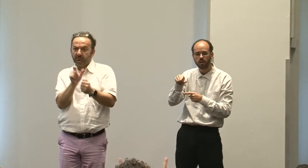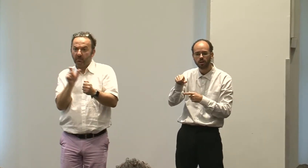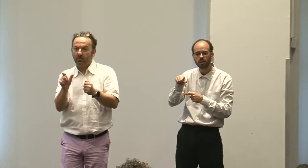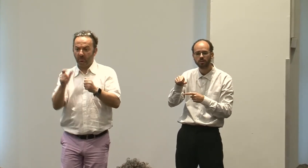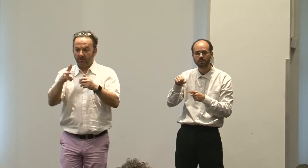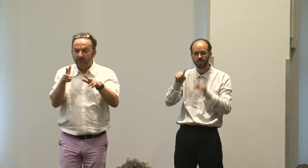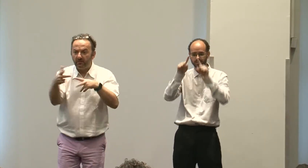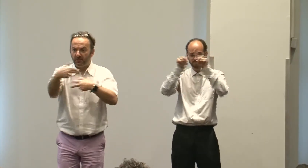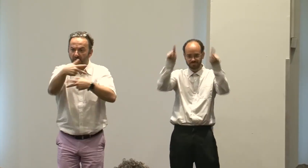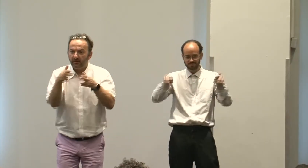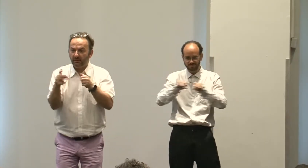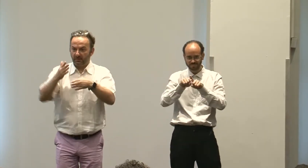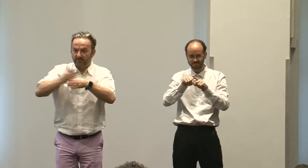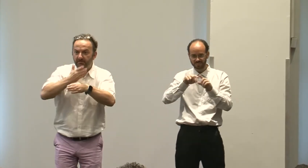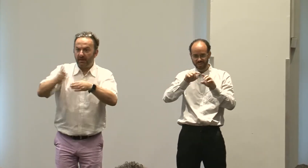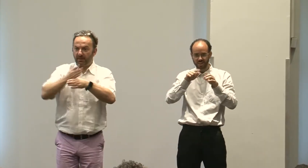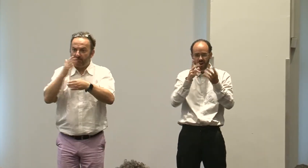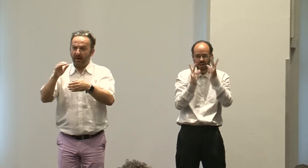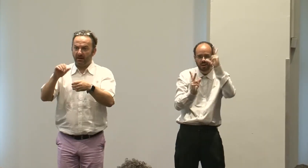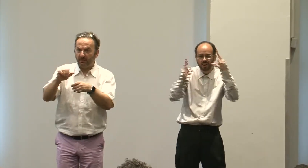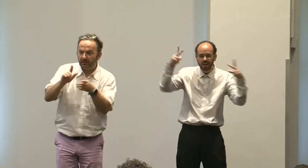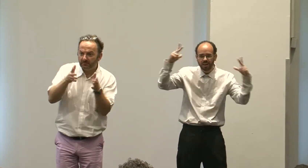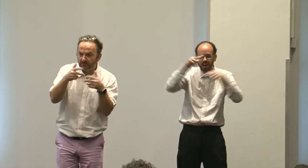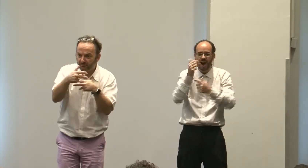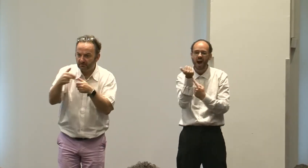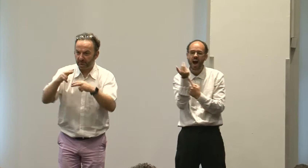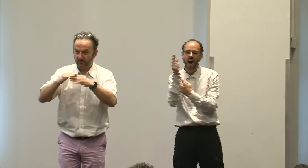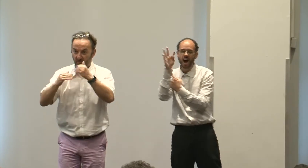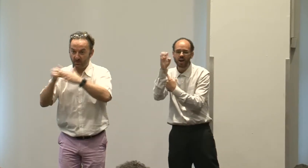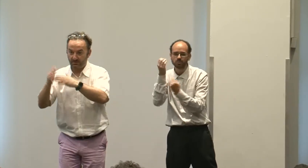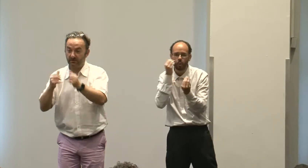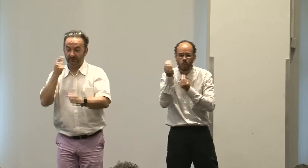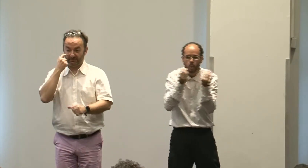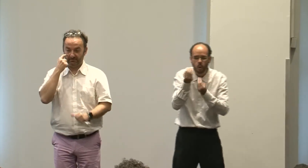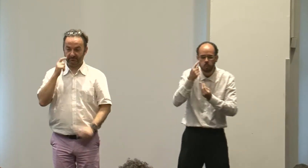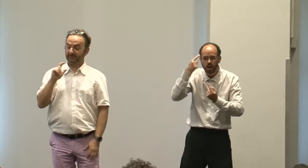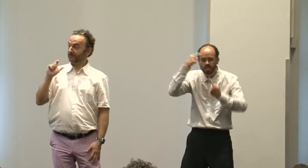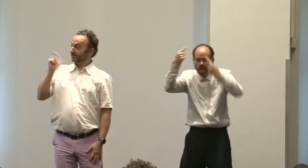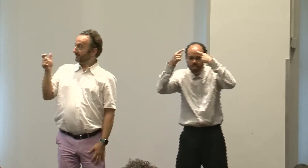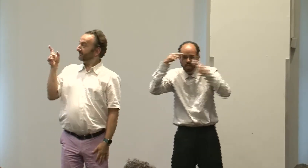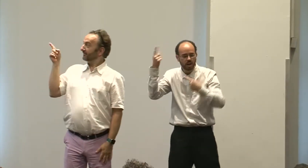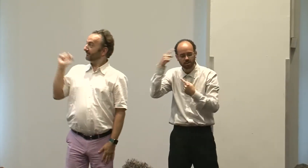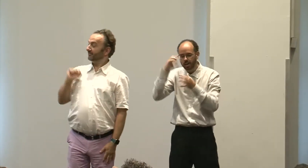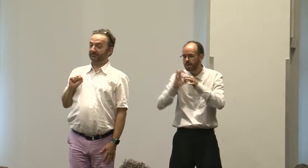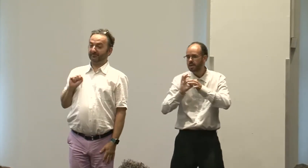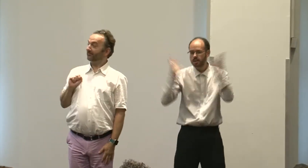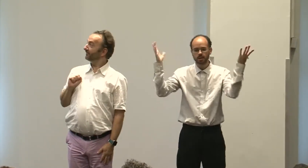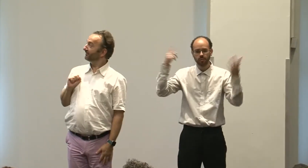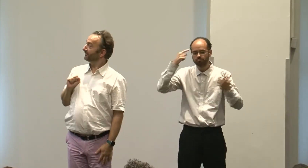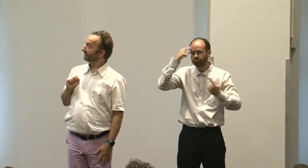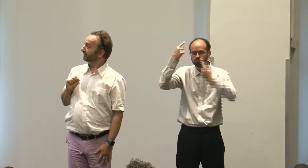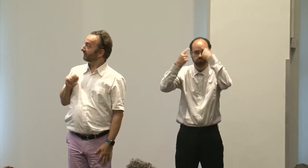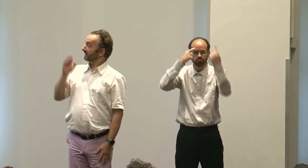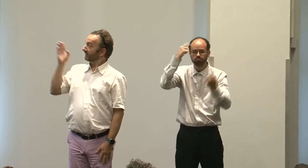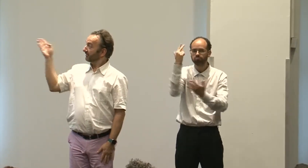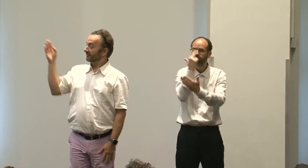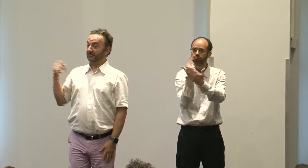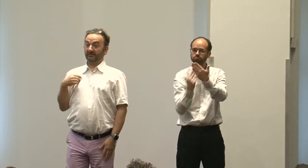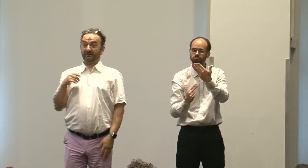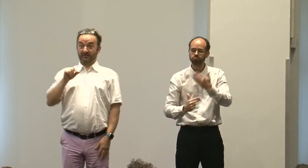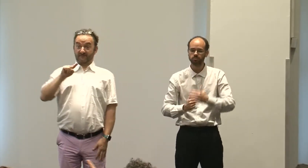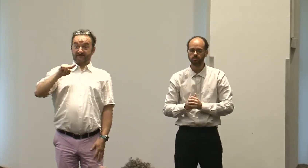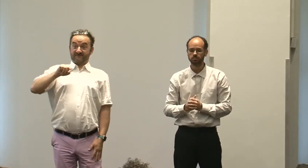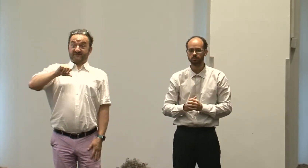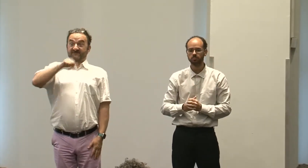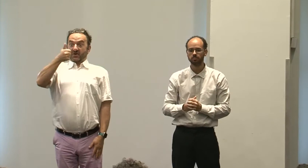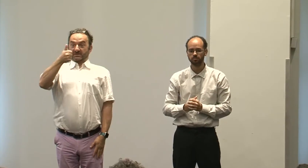adequada. É como se fosse uma obra de arte com ideias que